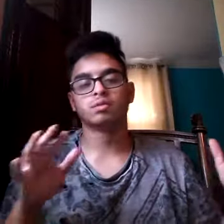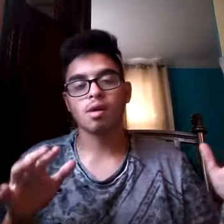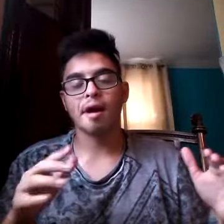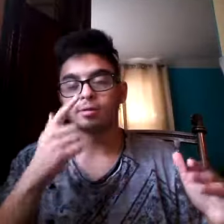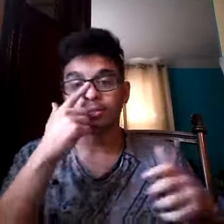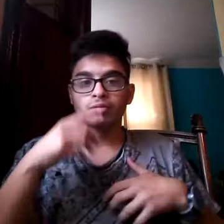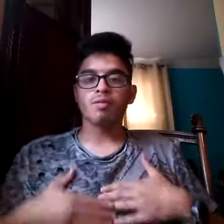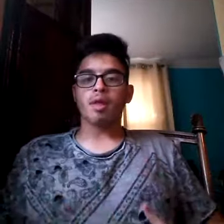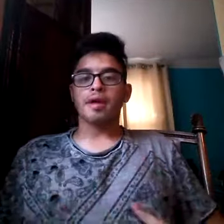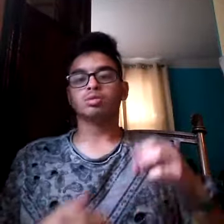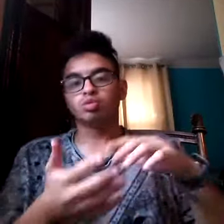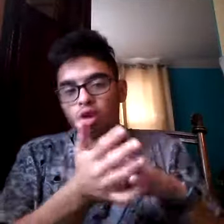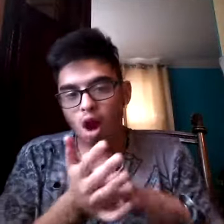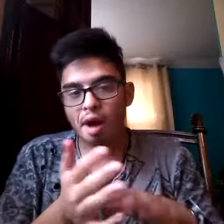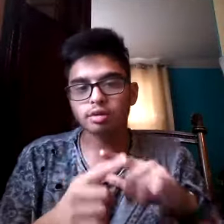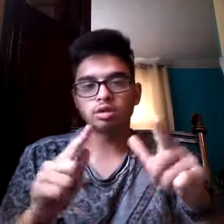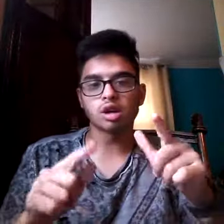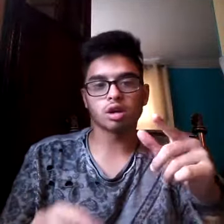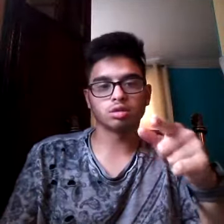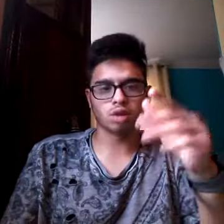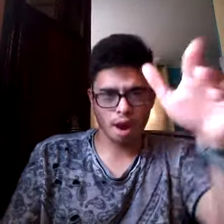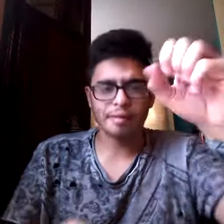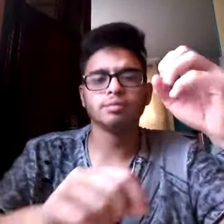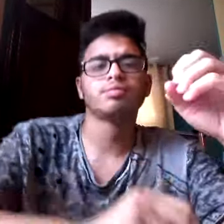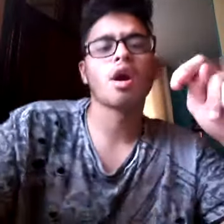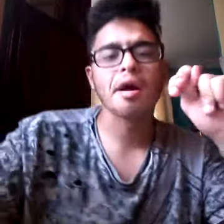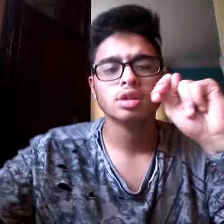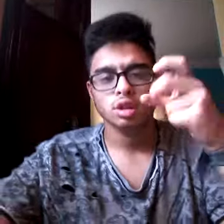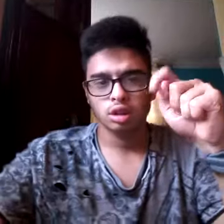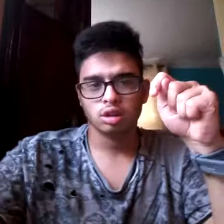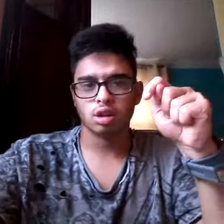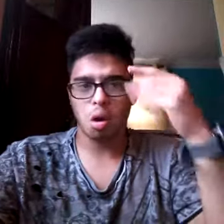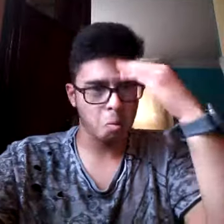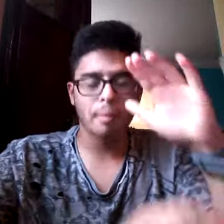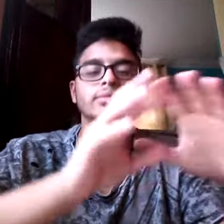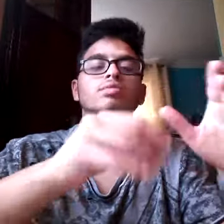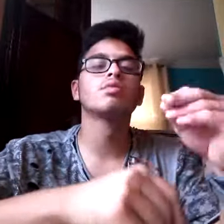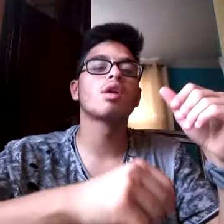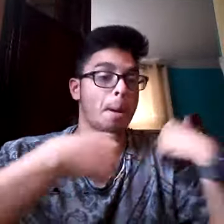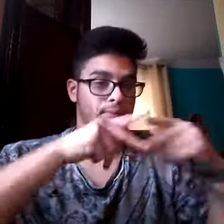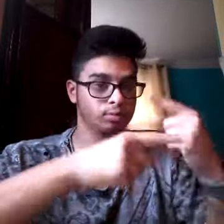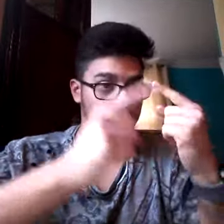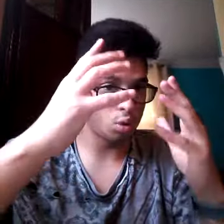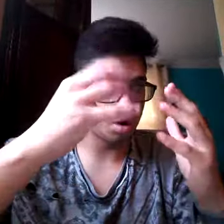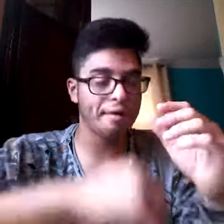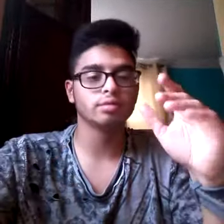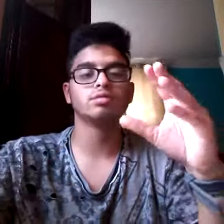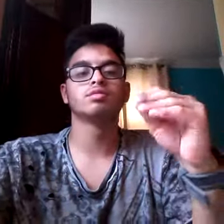ya descartado. Dicen que ocurrió y por su naturaleza no es una réplica del que se vivió hace apenas 12